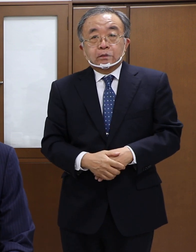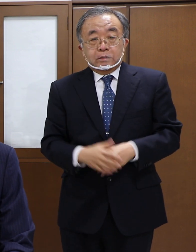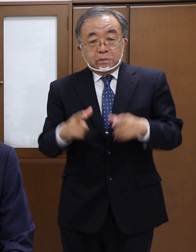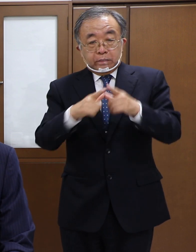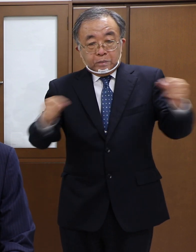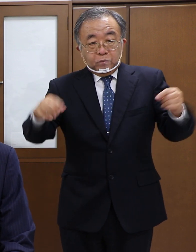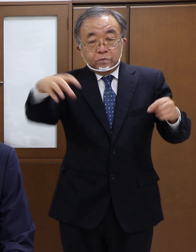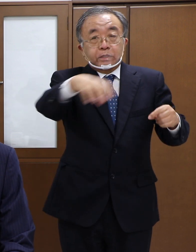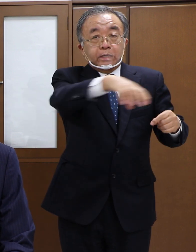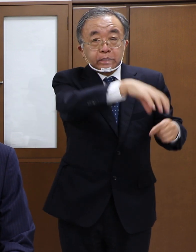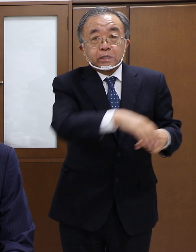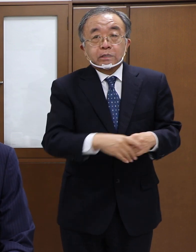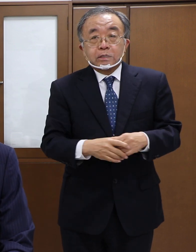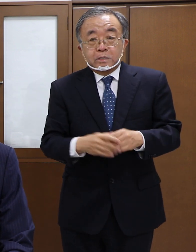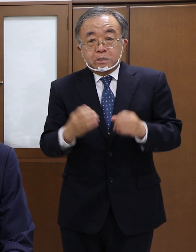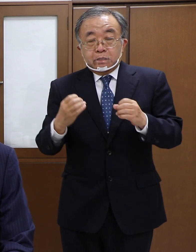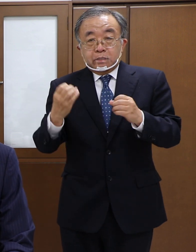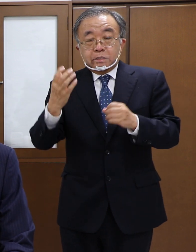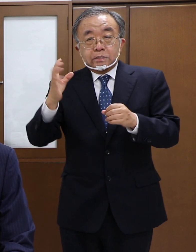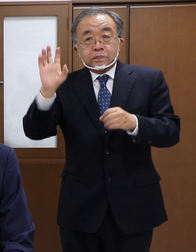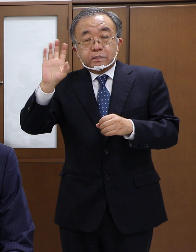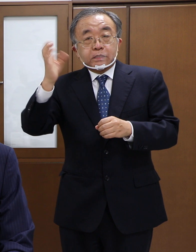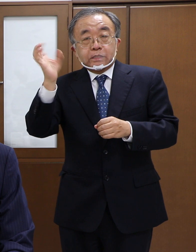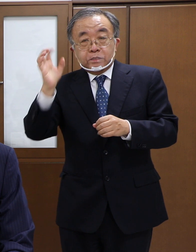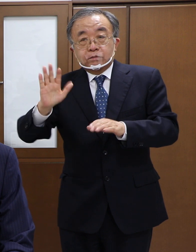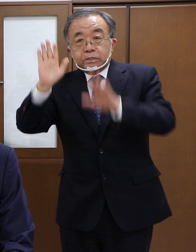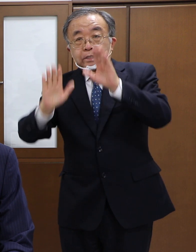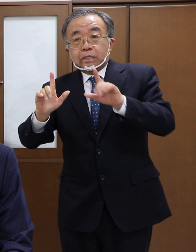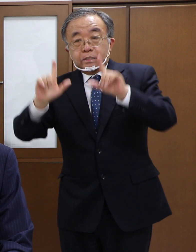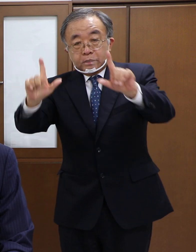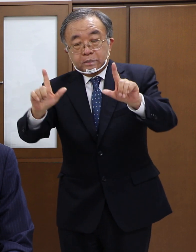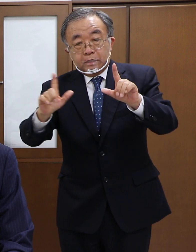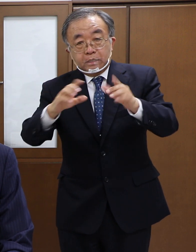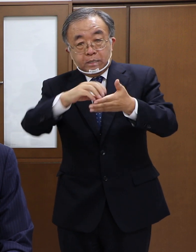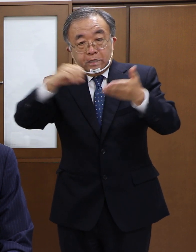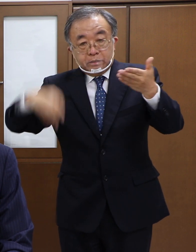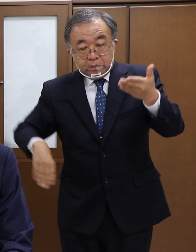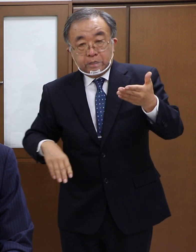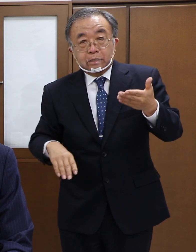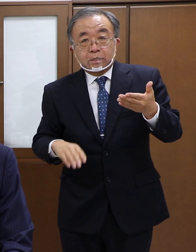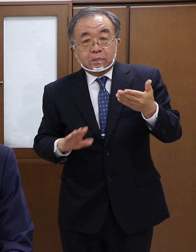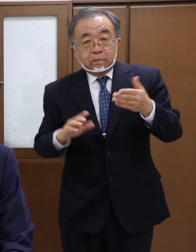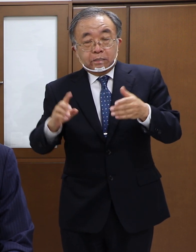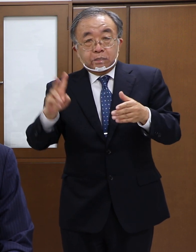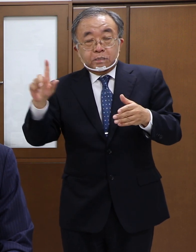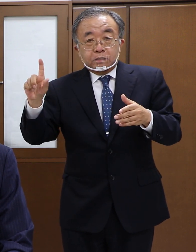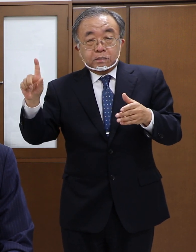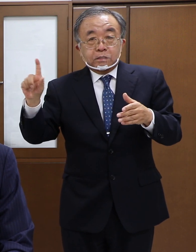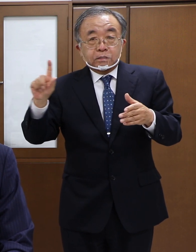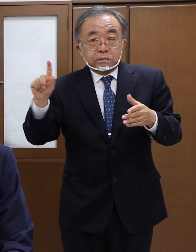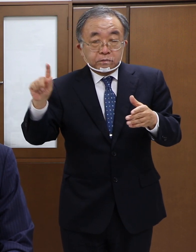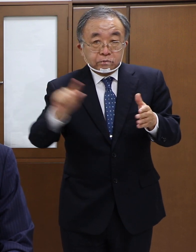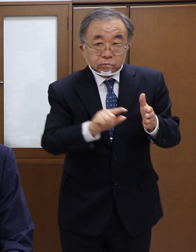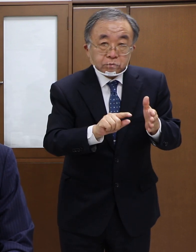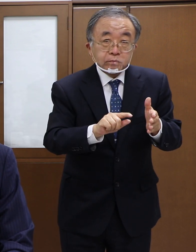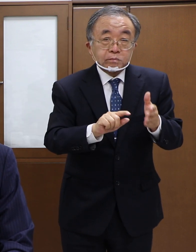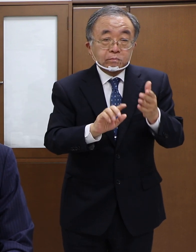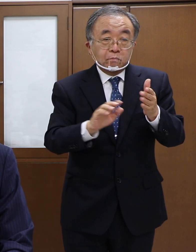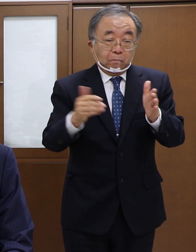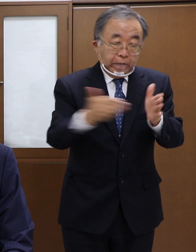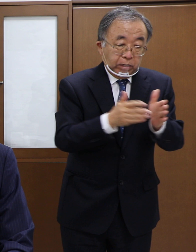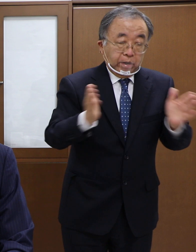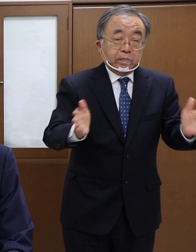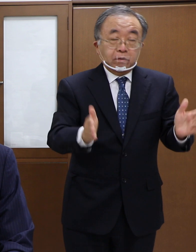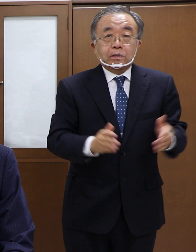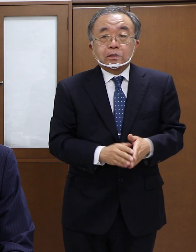日本全体で緊急事態宣言が解除され、その後新型コロナウイルスの感染が収束するま